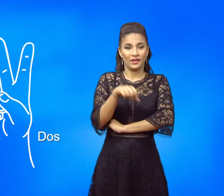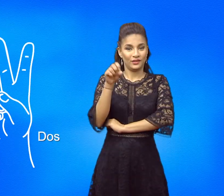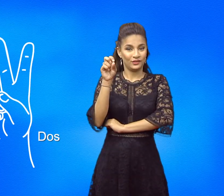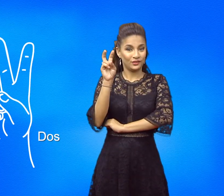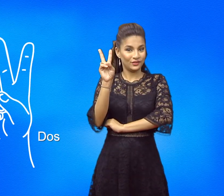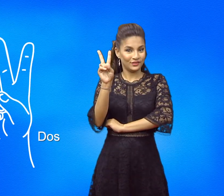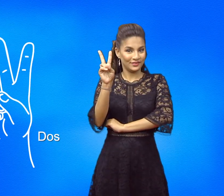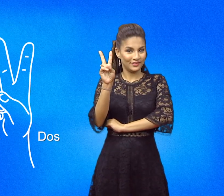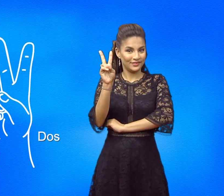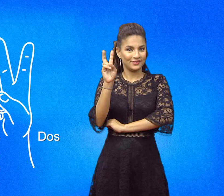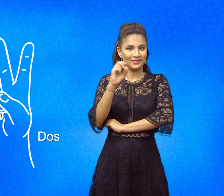2